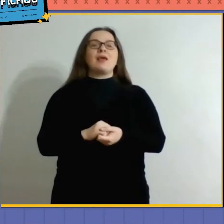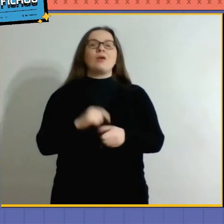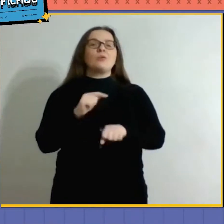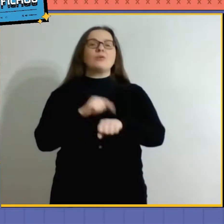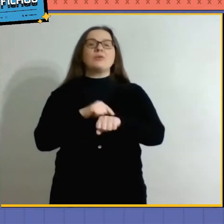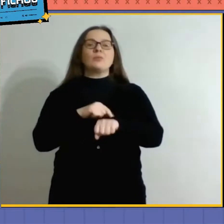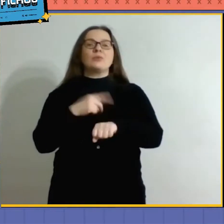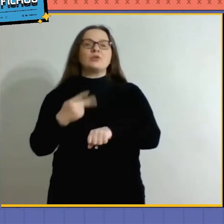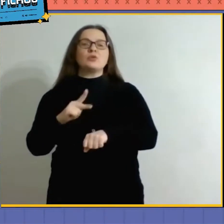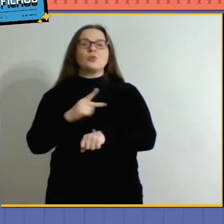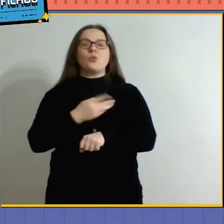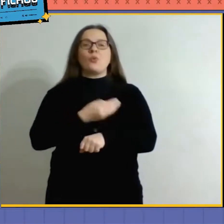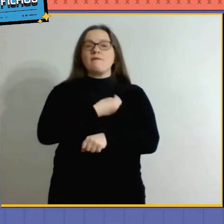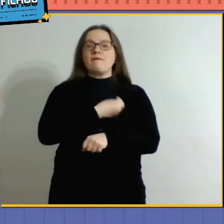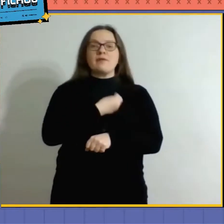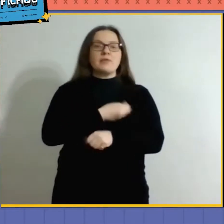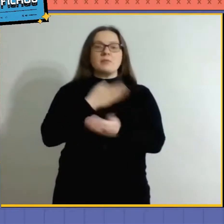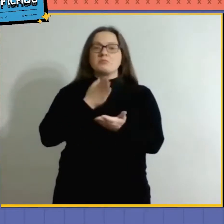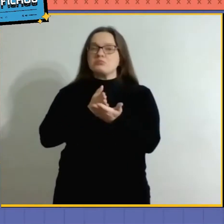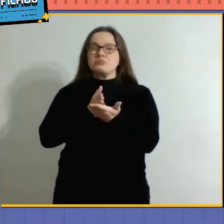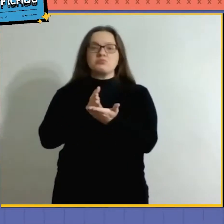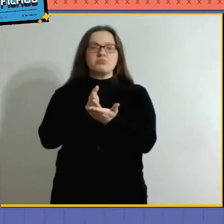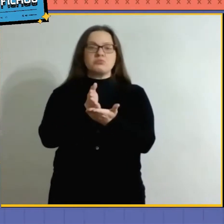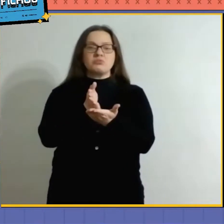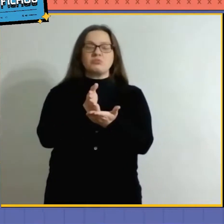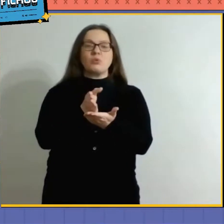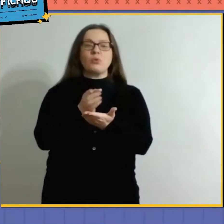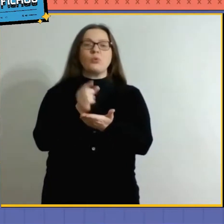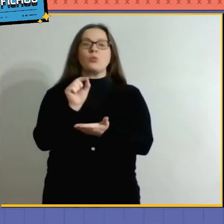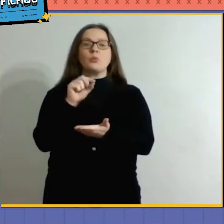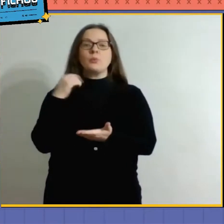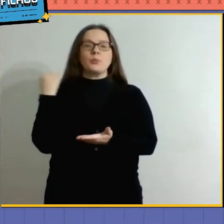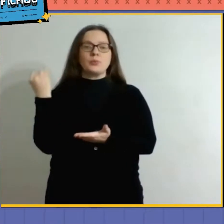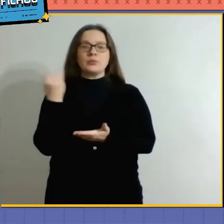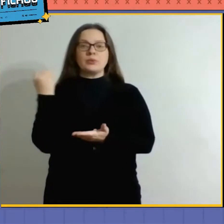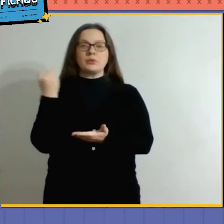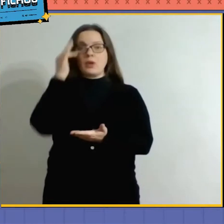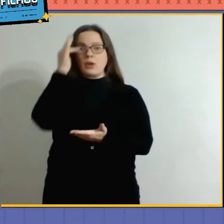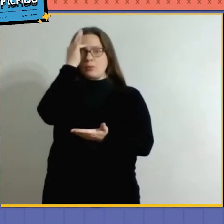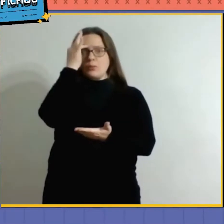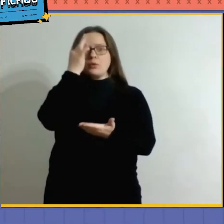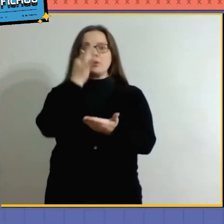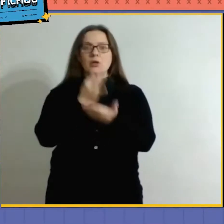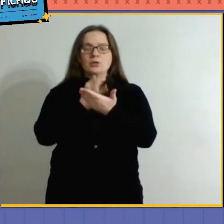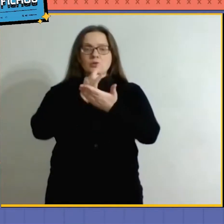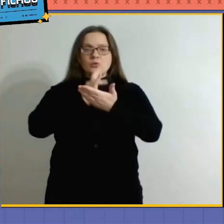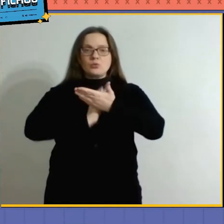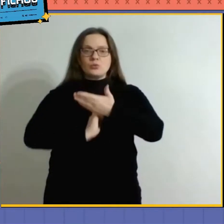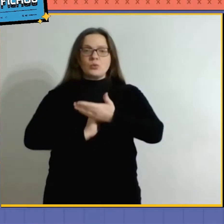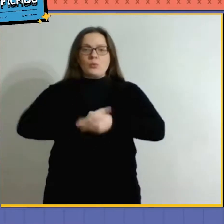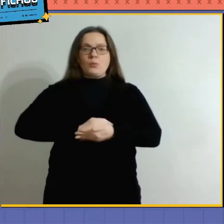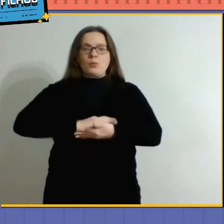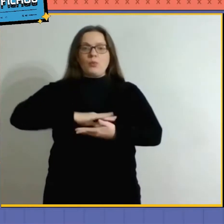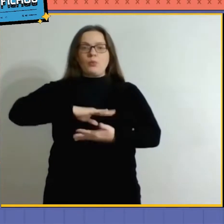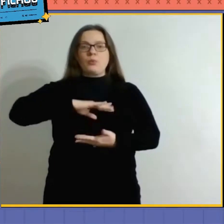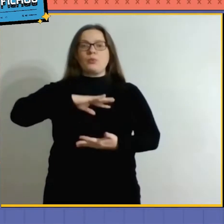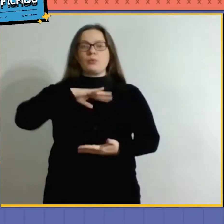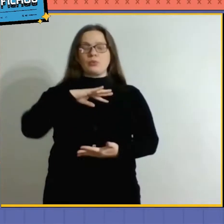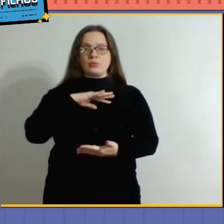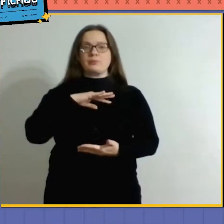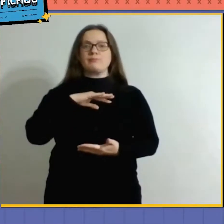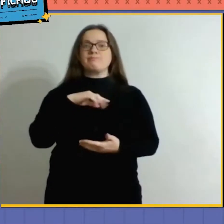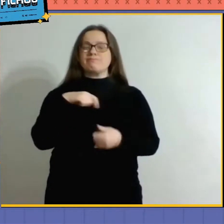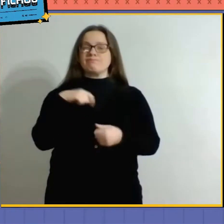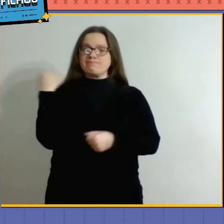correndo esta carreira o importante é que a fé aumente de e nessa sua carreira nessa sua